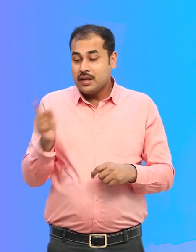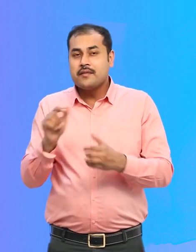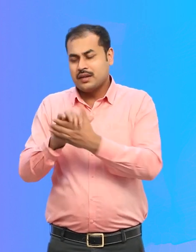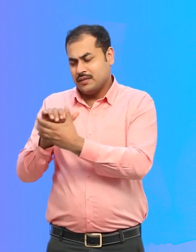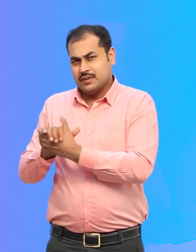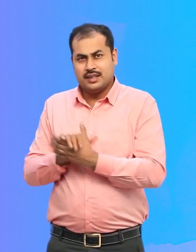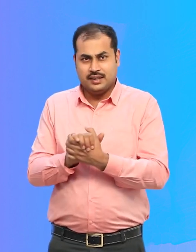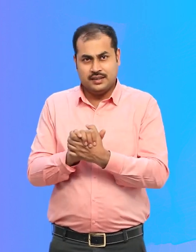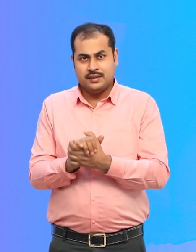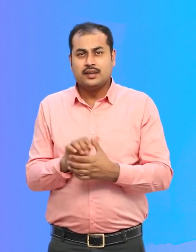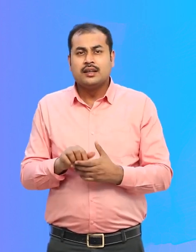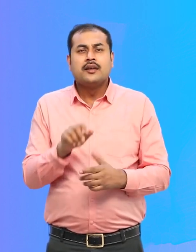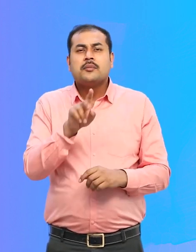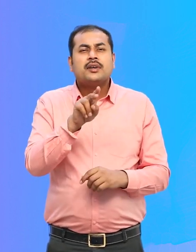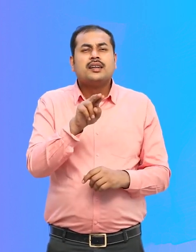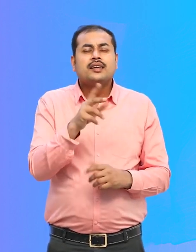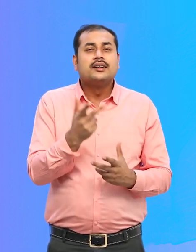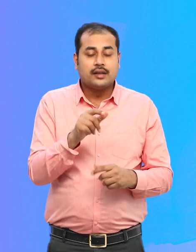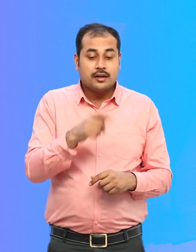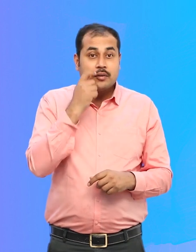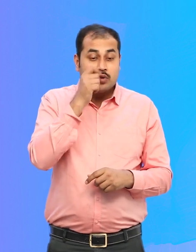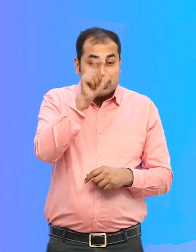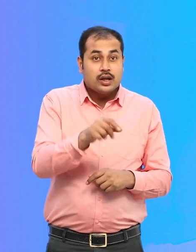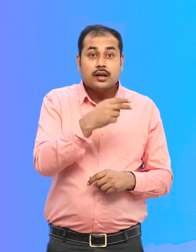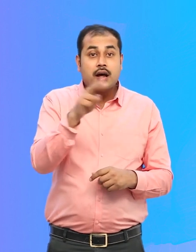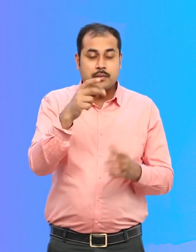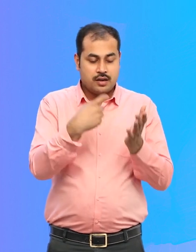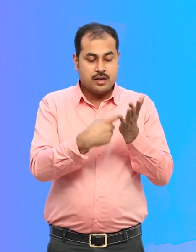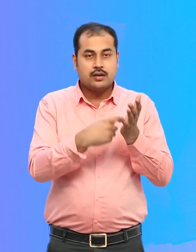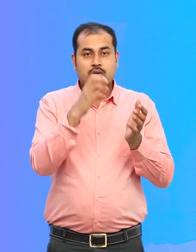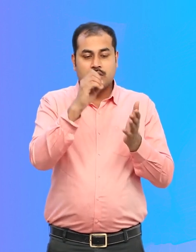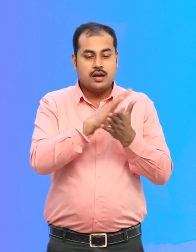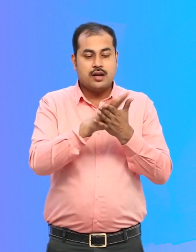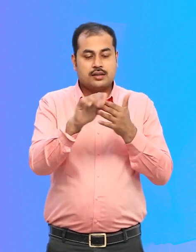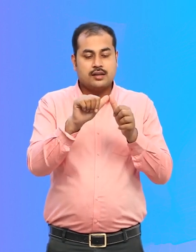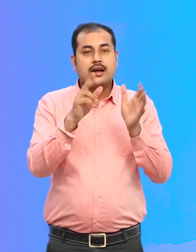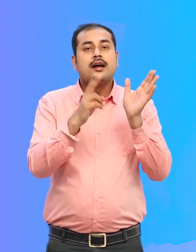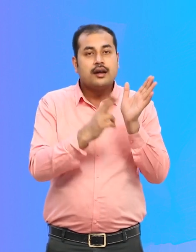दोस्त है यानी रोहन और माया की आपसी बातचीत है